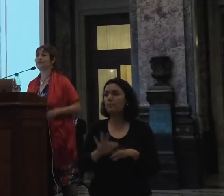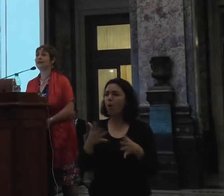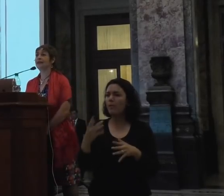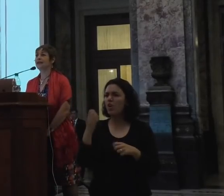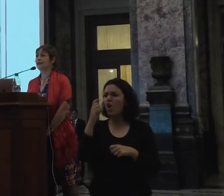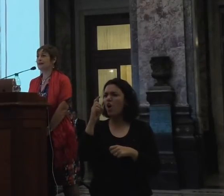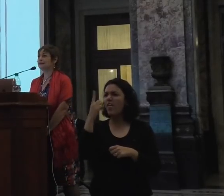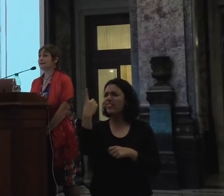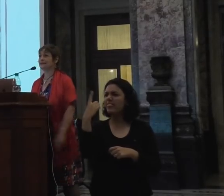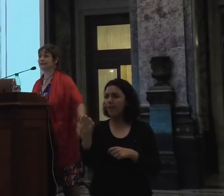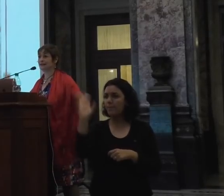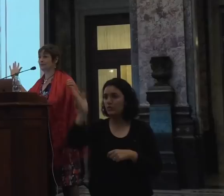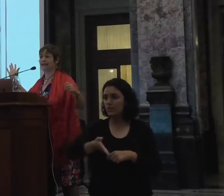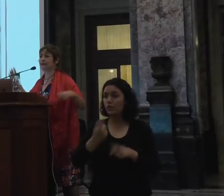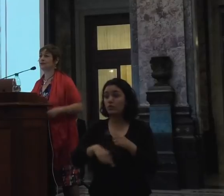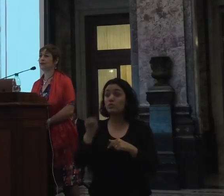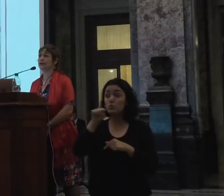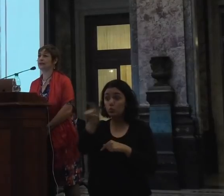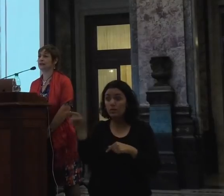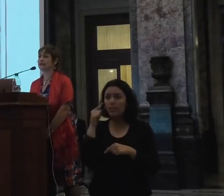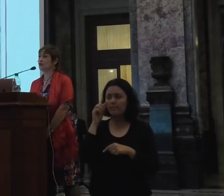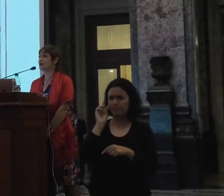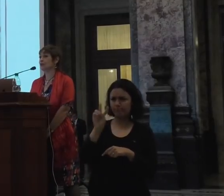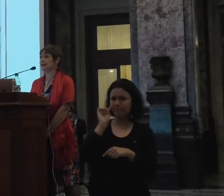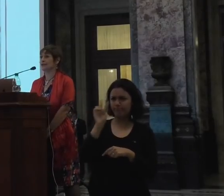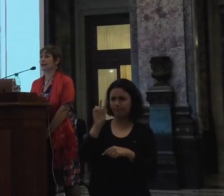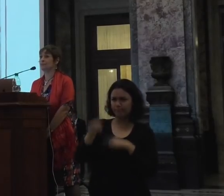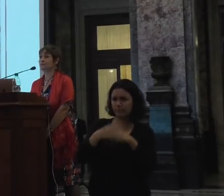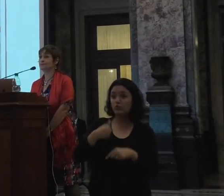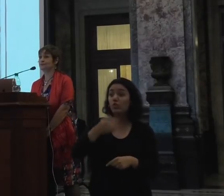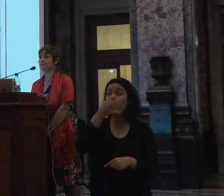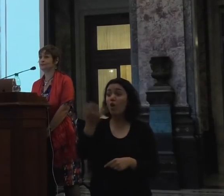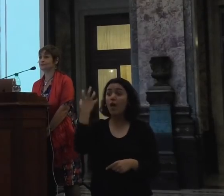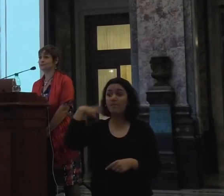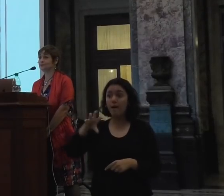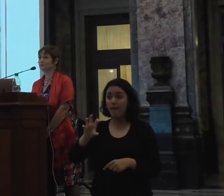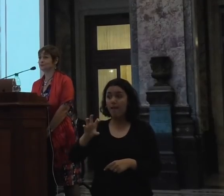10%. ¿Qué pasa si siguen mirando y les digo que es un animal?